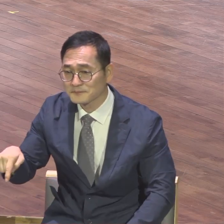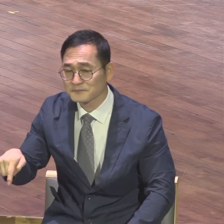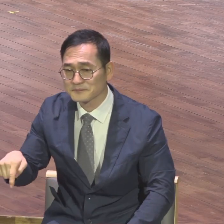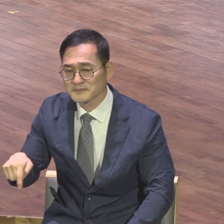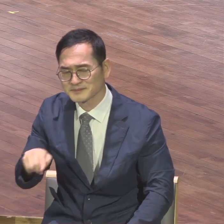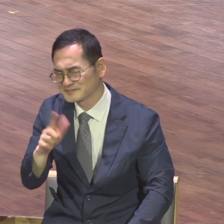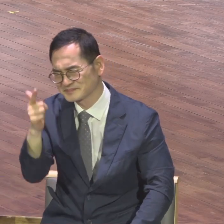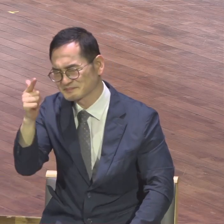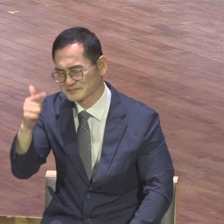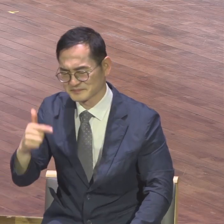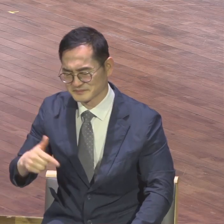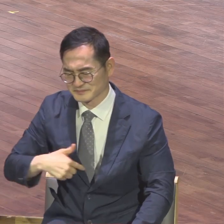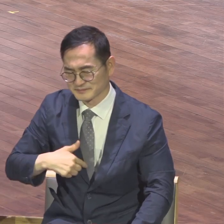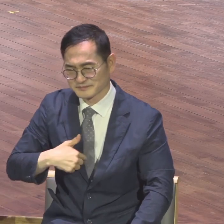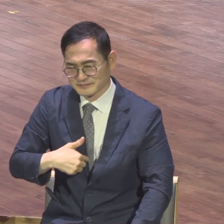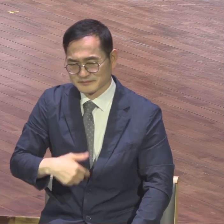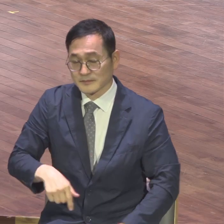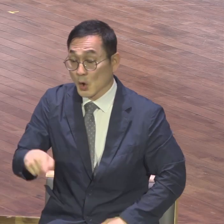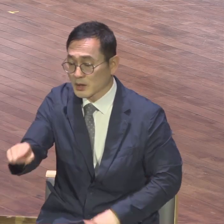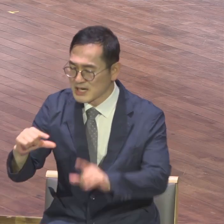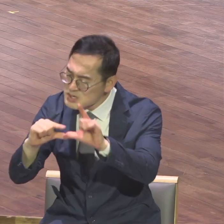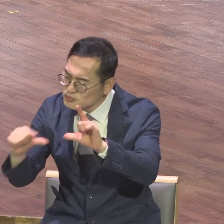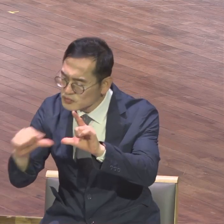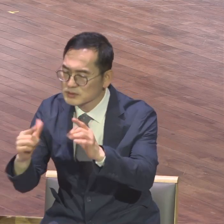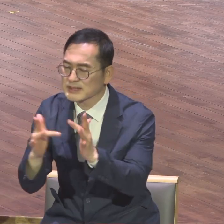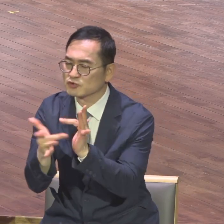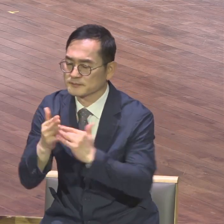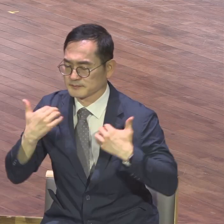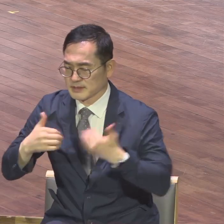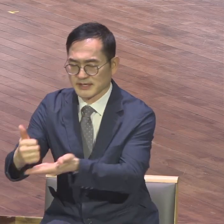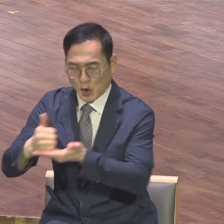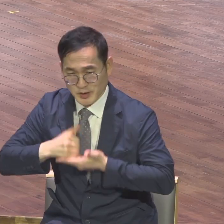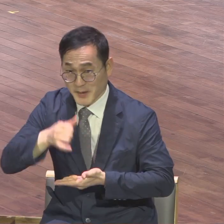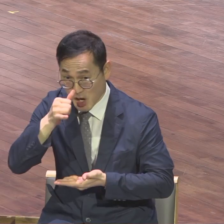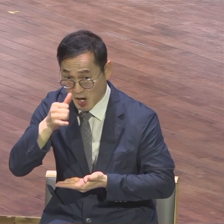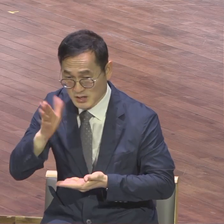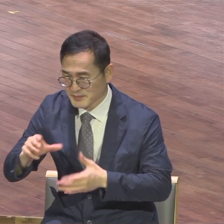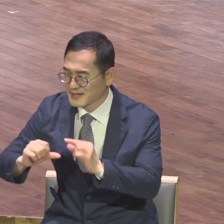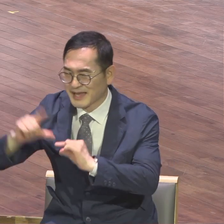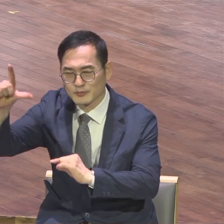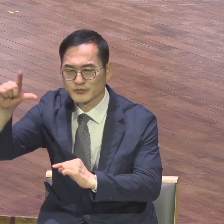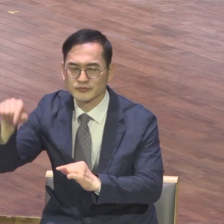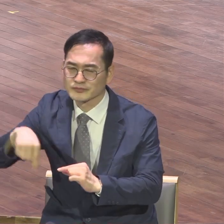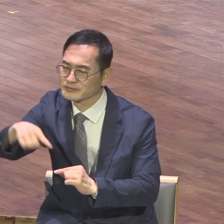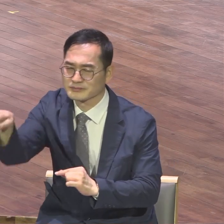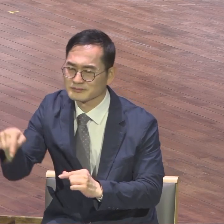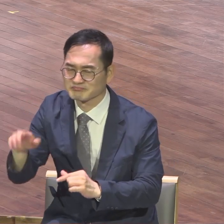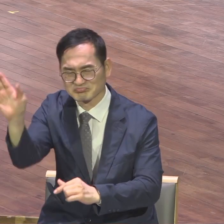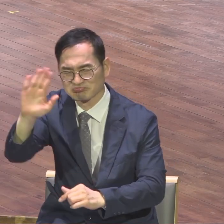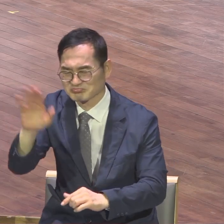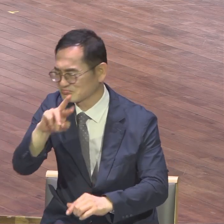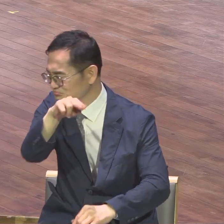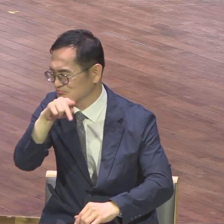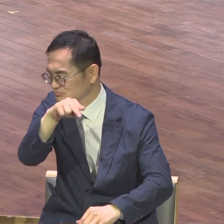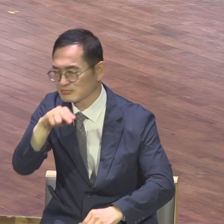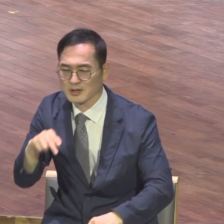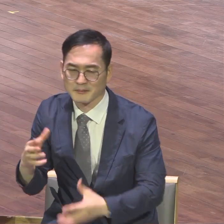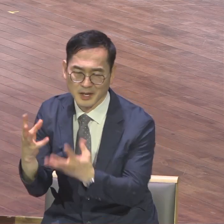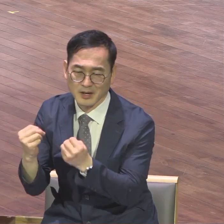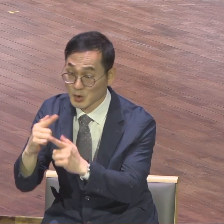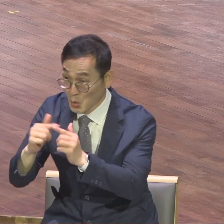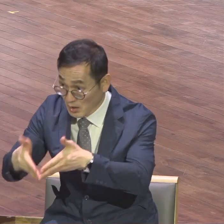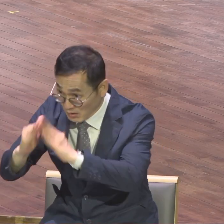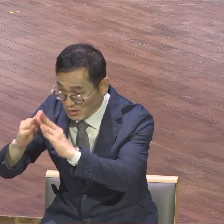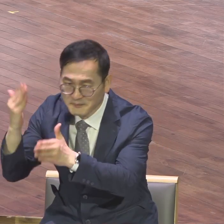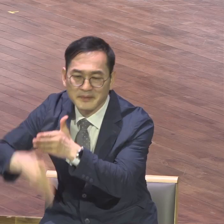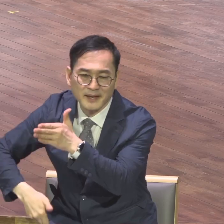사람들 나름대로 그래 믿는 사람도 생겨났지만은 교회를 못 세웠어요. 바울이 가는 것보다 거의 다 교회가